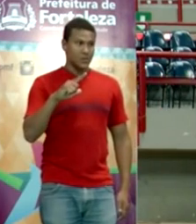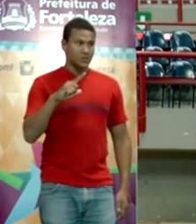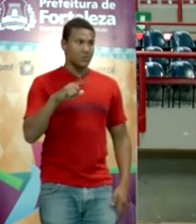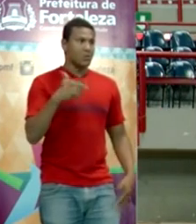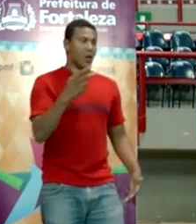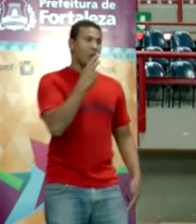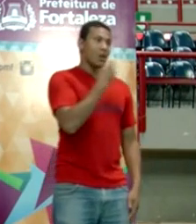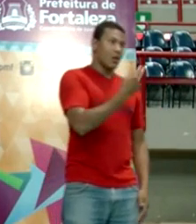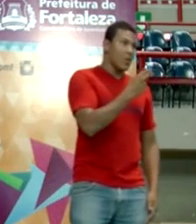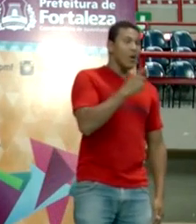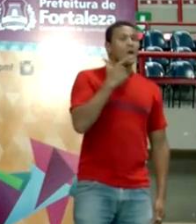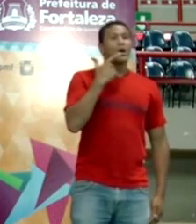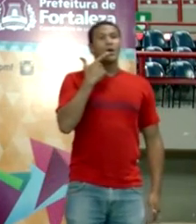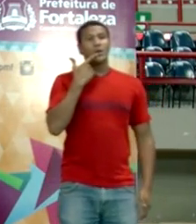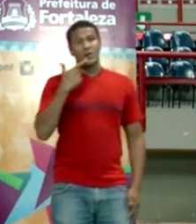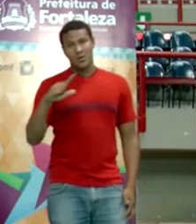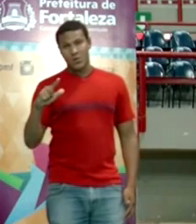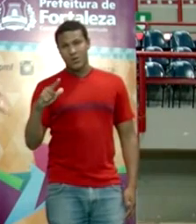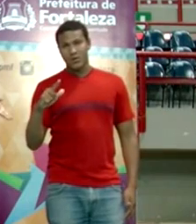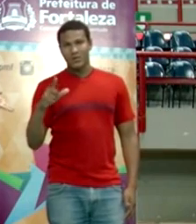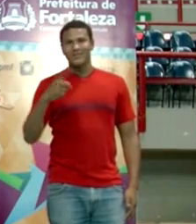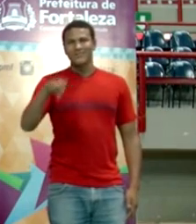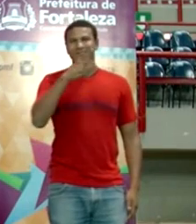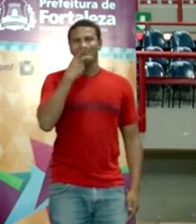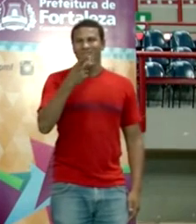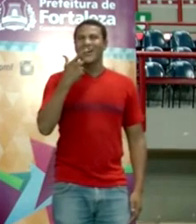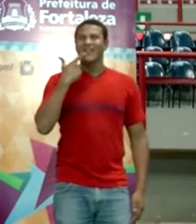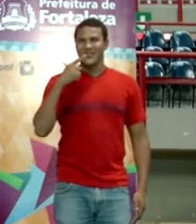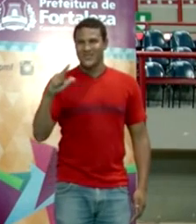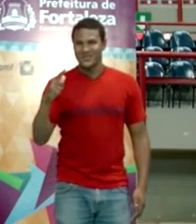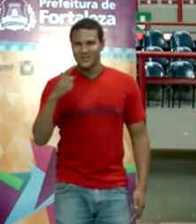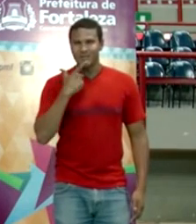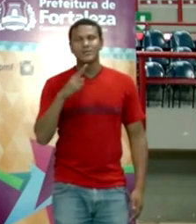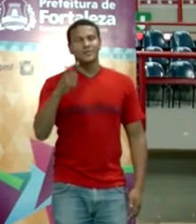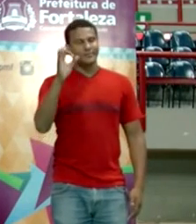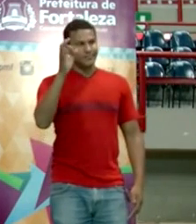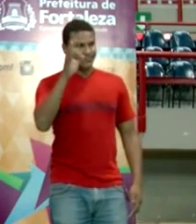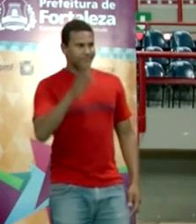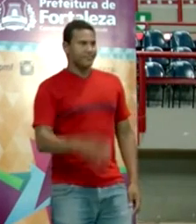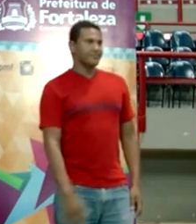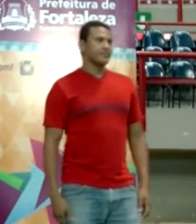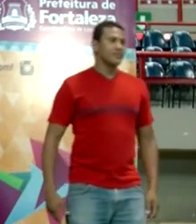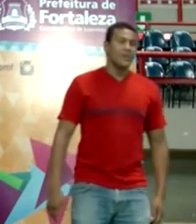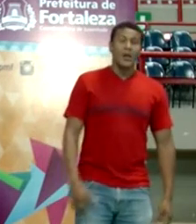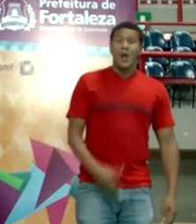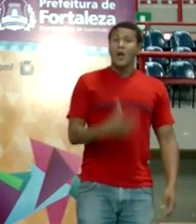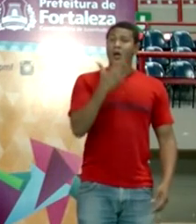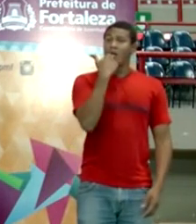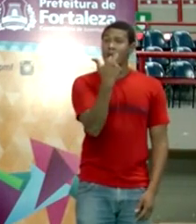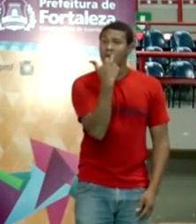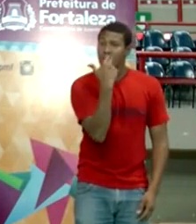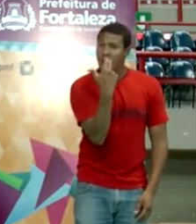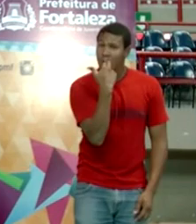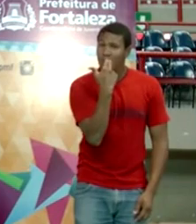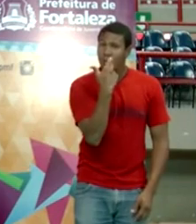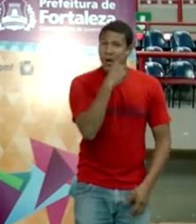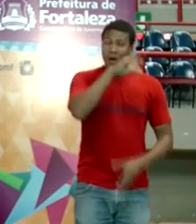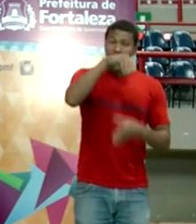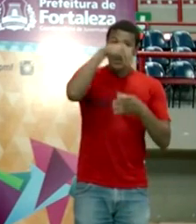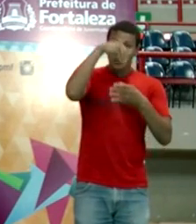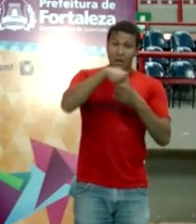ou linguagem? Diga linguagem. Linguagem. A língua é um instrumento de